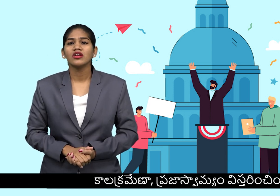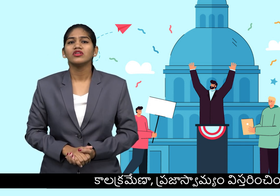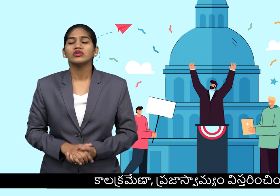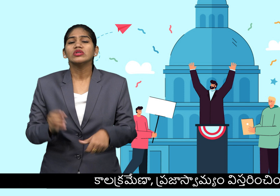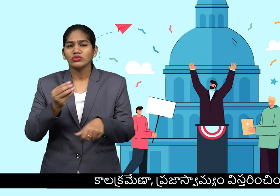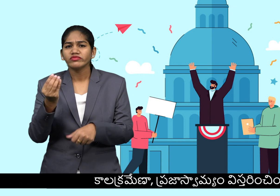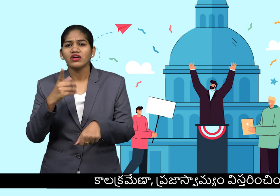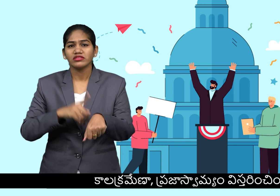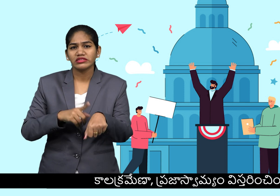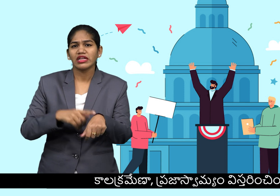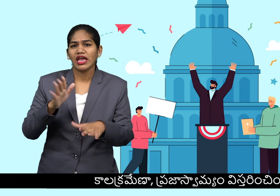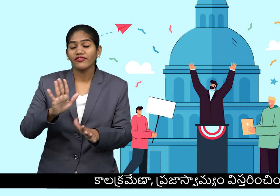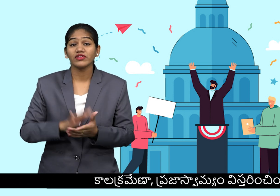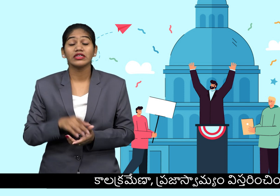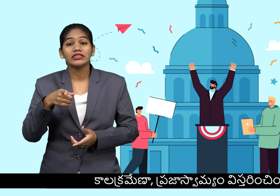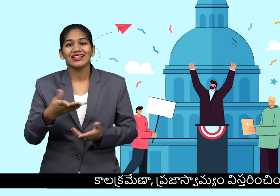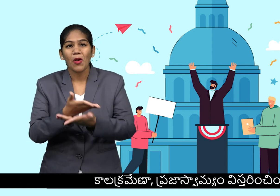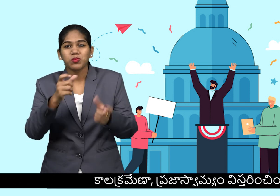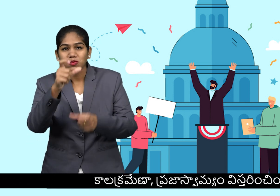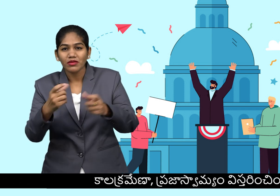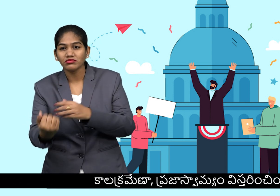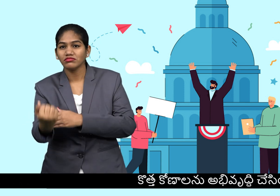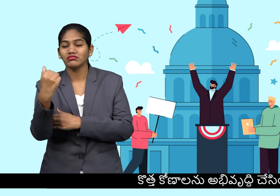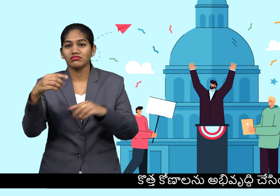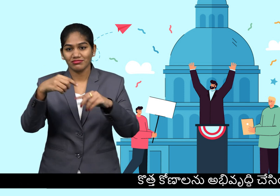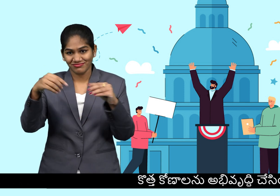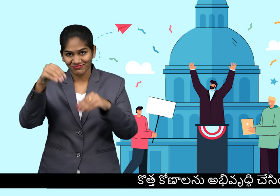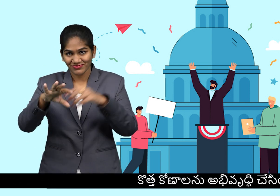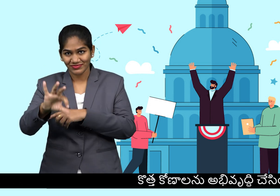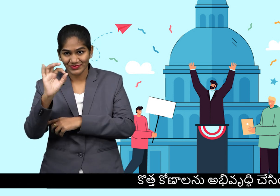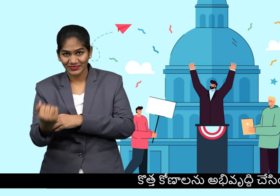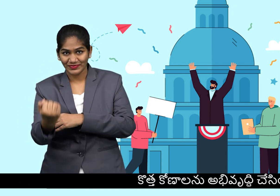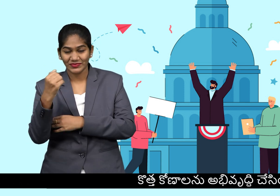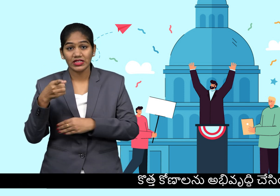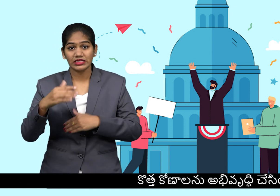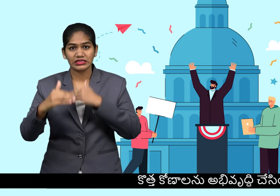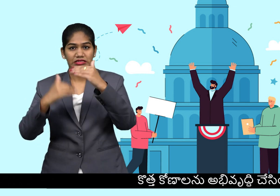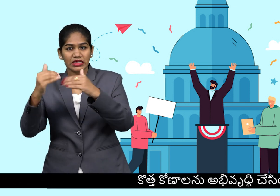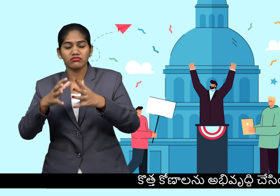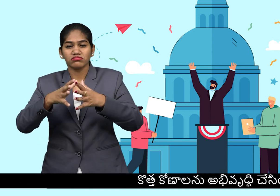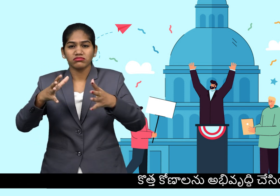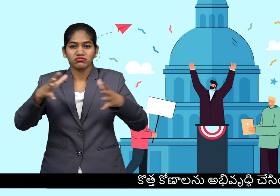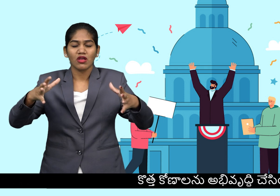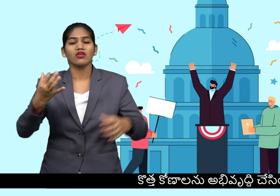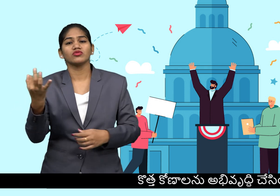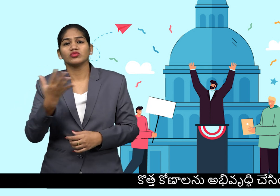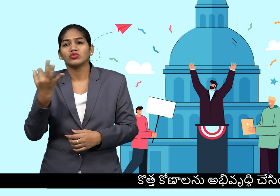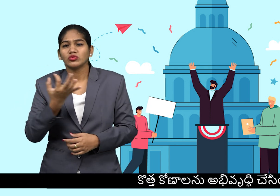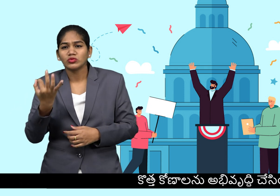కాలక్రమేణా ప్రజాస్వామ్యం విస్తరించింది మరియు కొత్త కోణాలను అభివృద్ధి చేసింది.